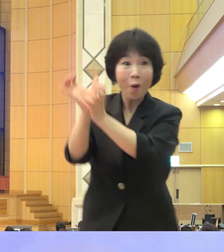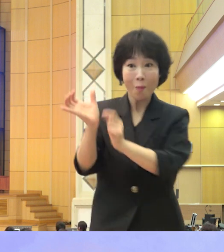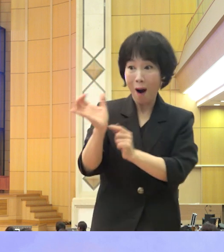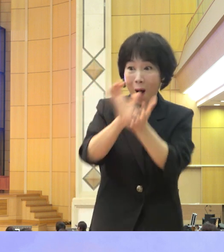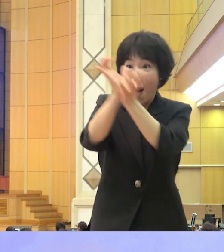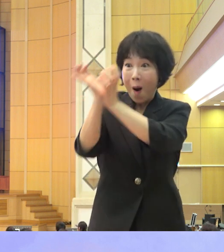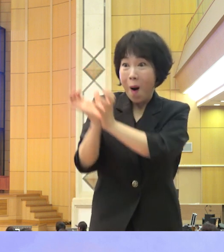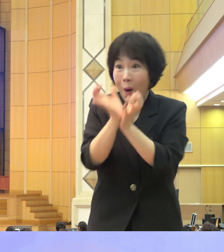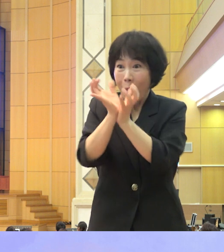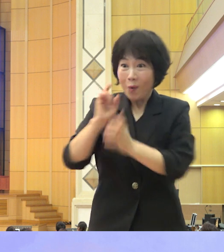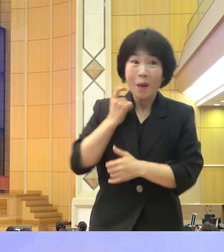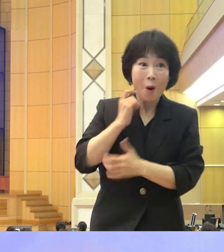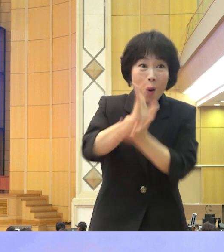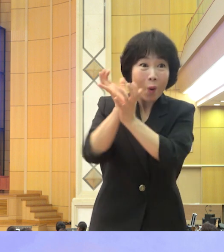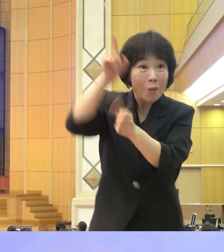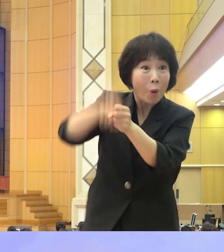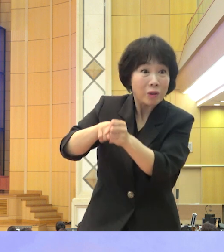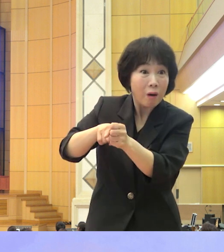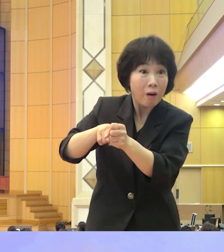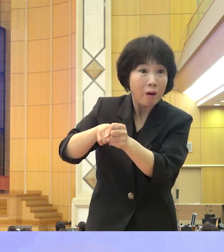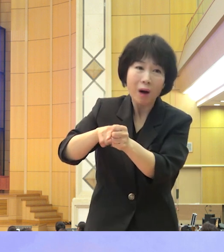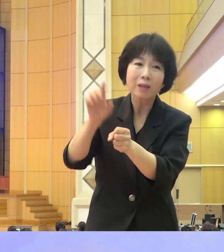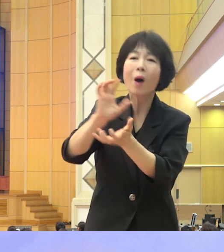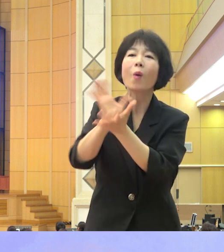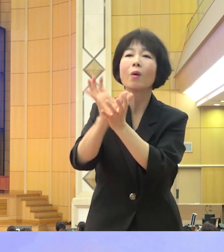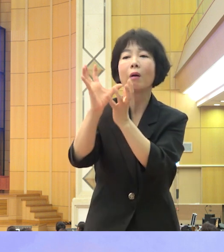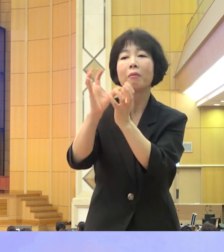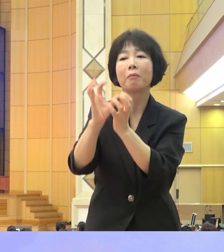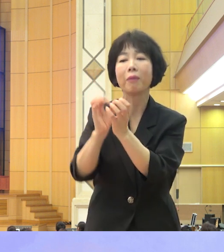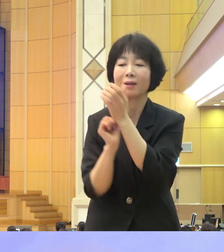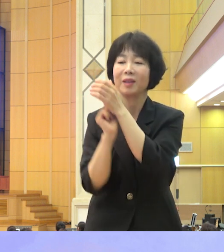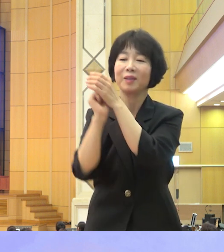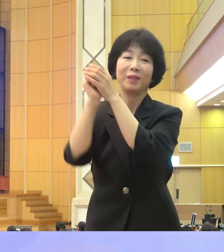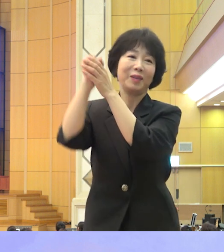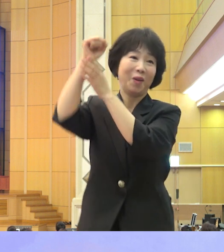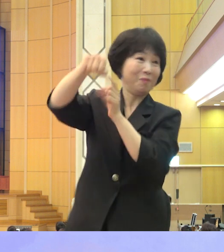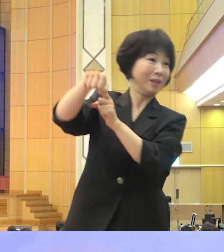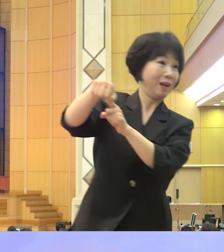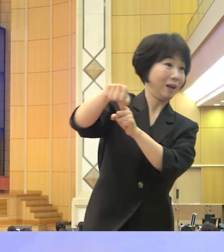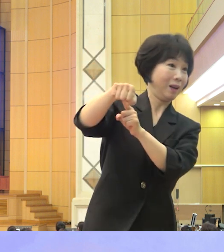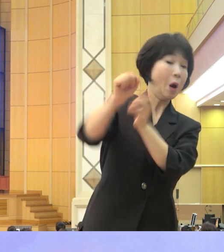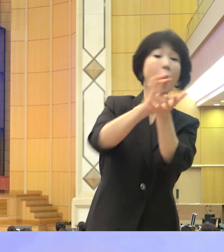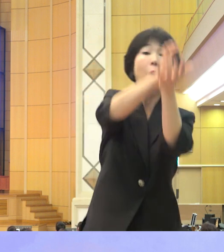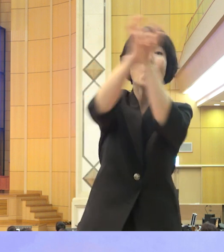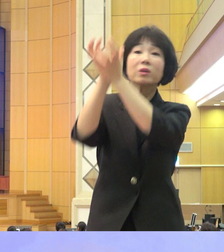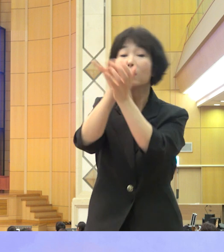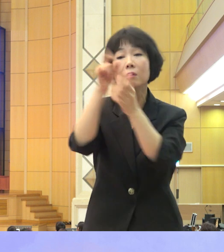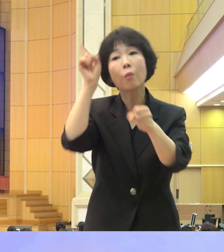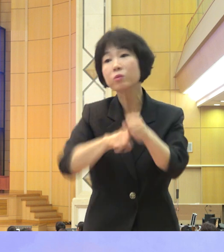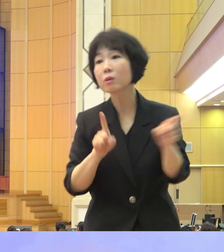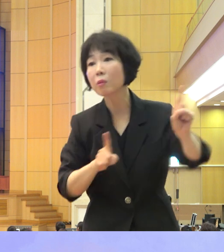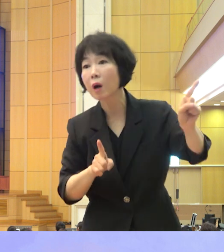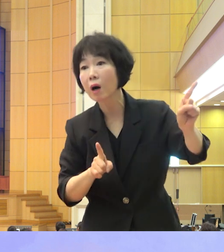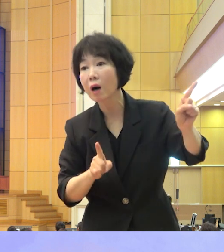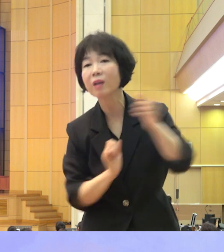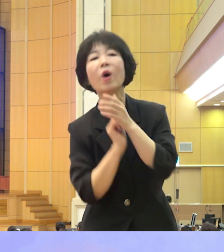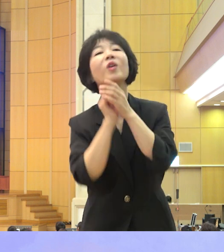모습을 드러내기 위해서 꽃 피는 게 아니라 열매 맺기 위해서 꽃 피는 겁니다. 이걸 잘 아셔야